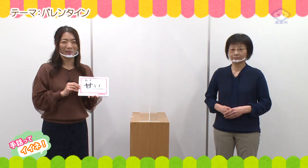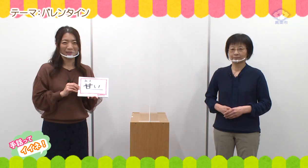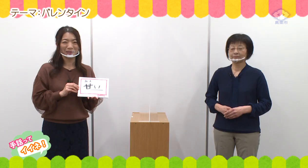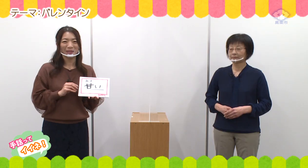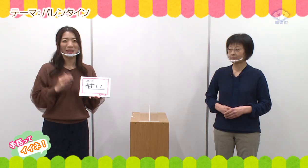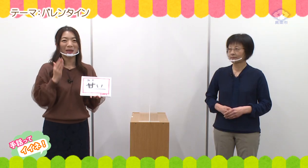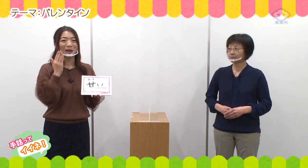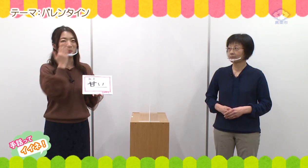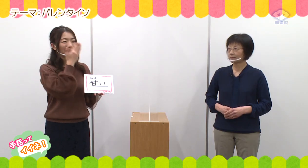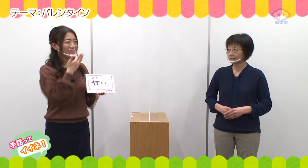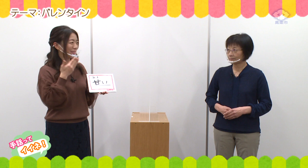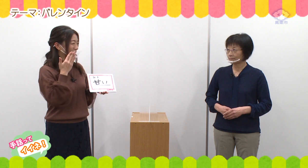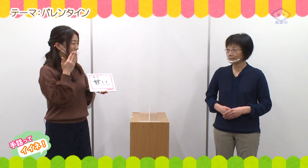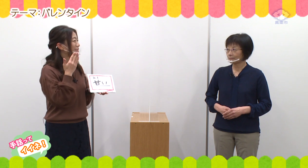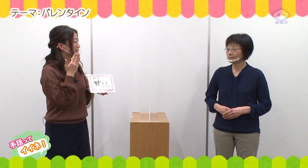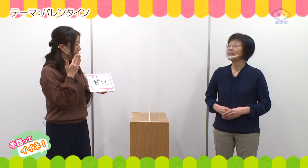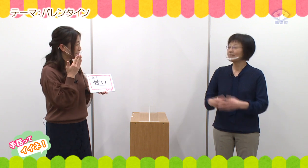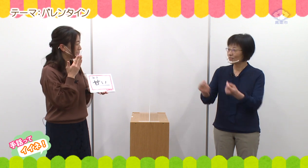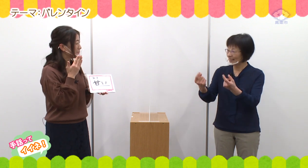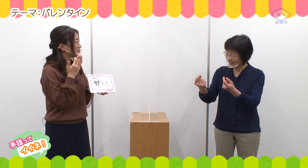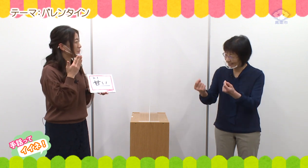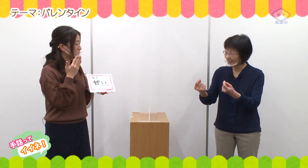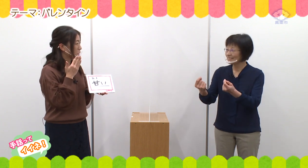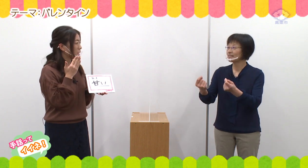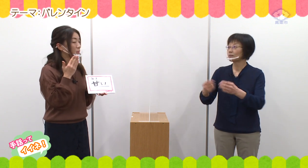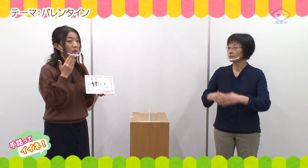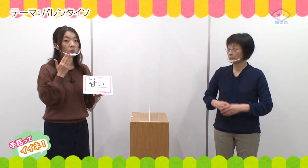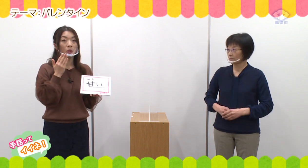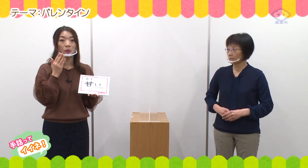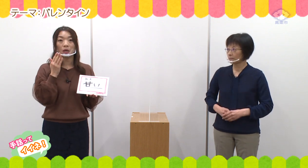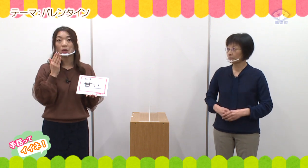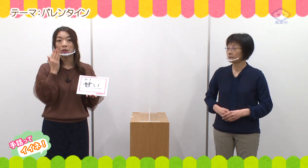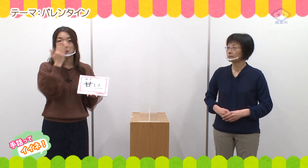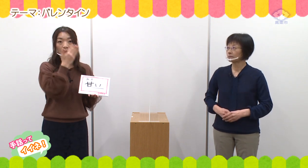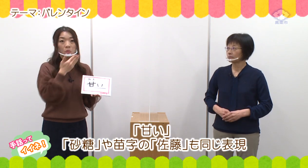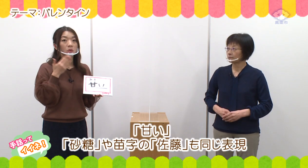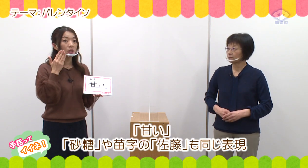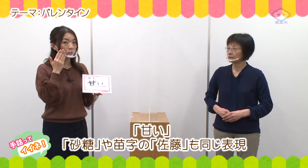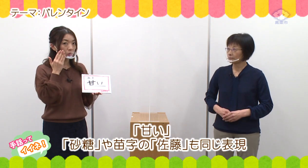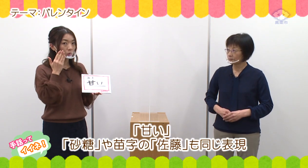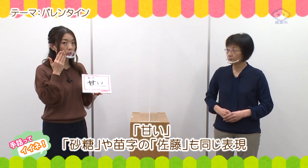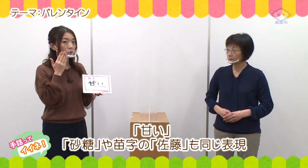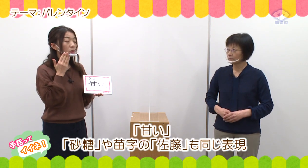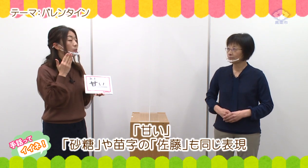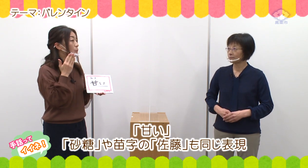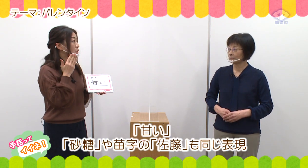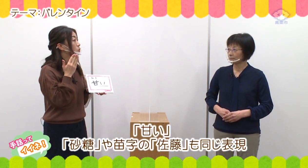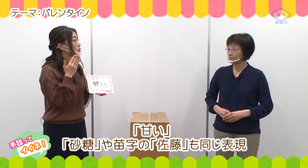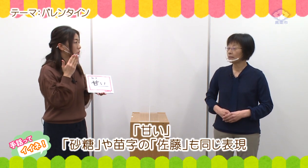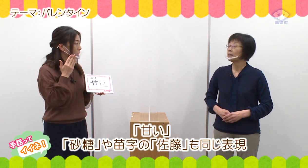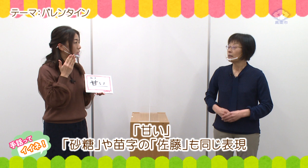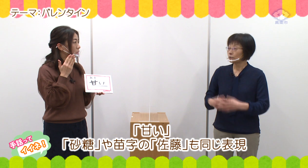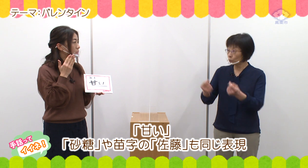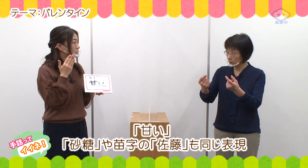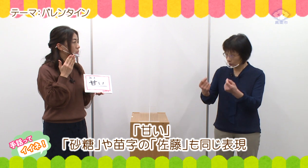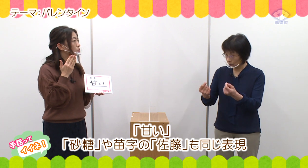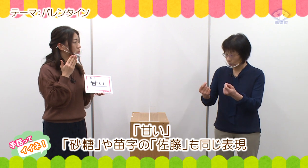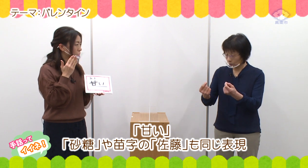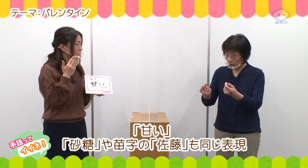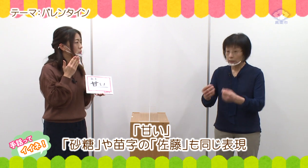はい、甘いですね。 そうです。 はい、幅さん、これはお砂糖という意味もあるそうですね。 そうです。